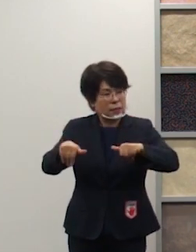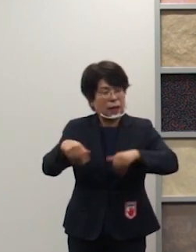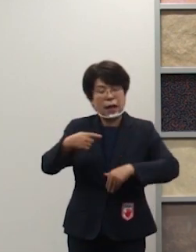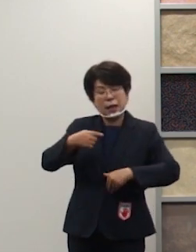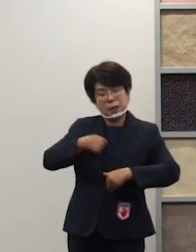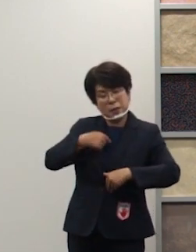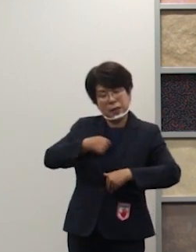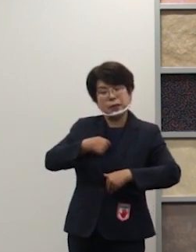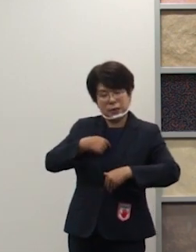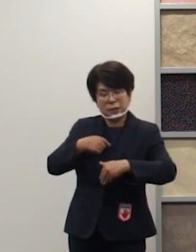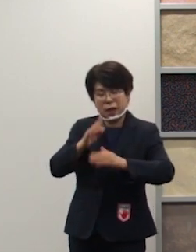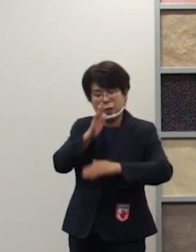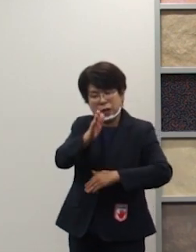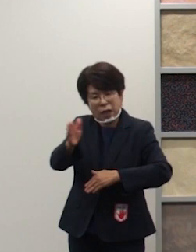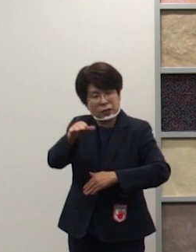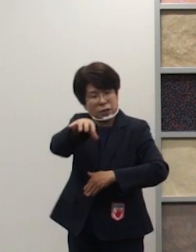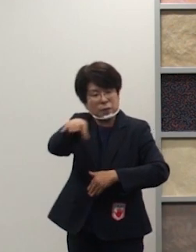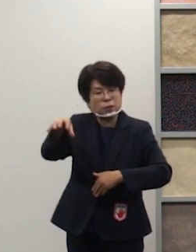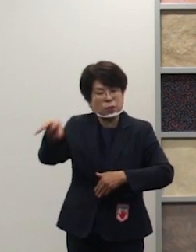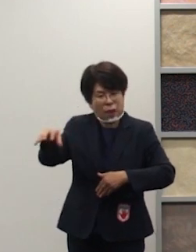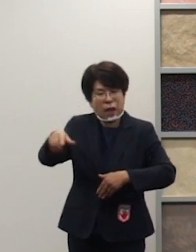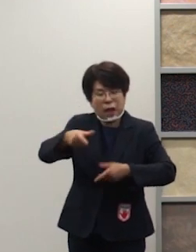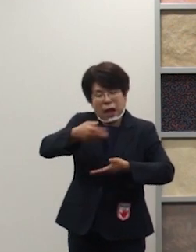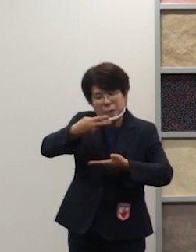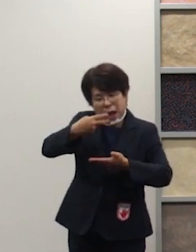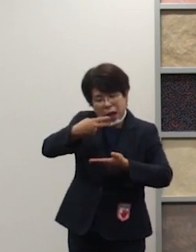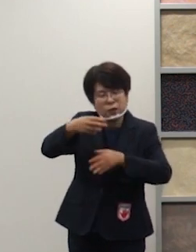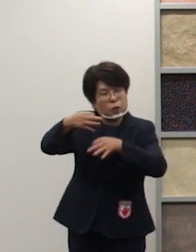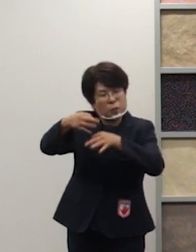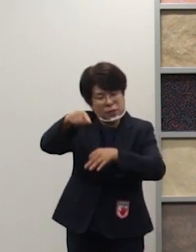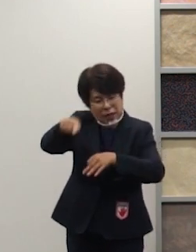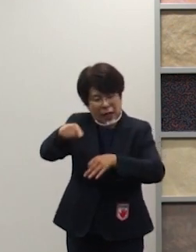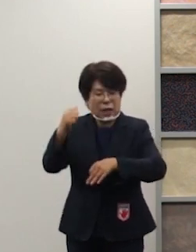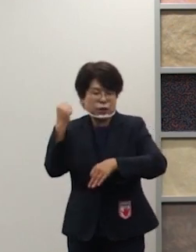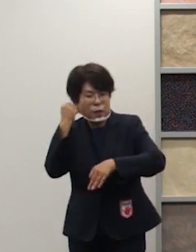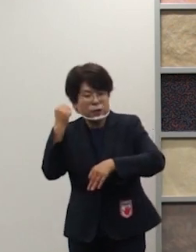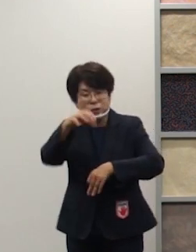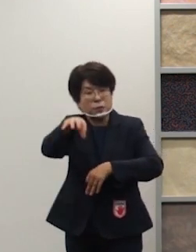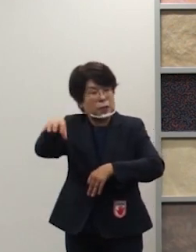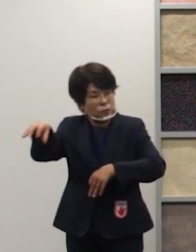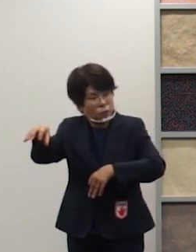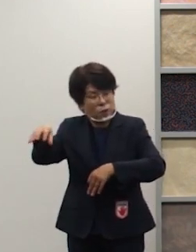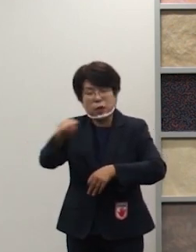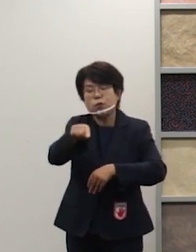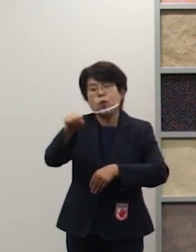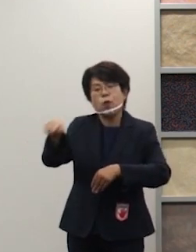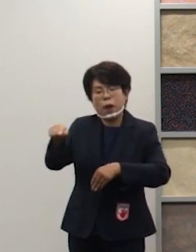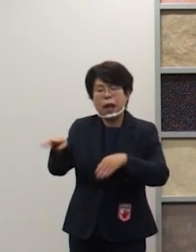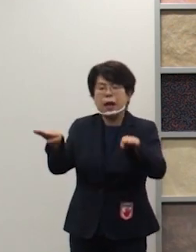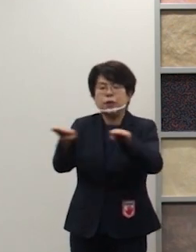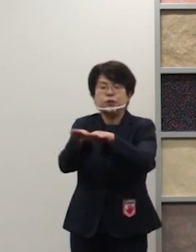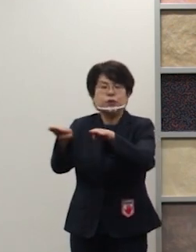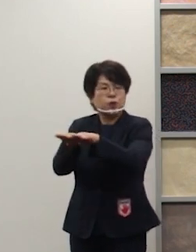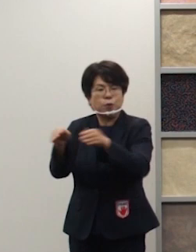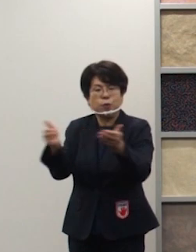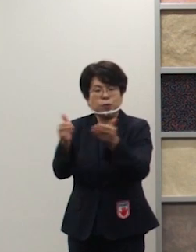象としている宿泊施設あるいはその飲食店というものは、これまでその休業要請の対象外だったわけ